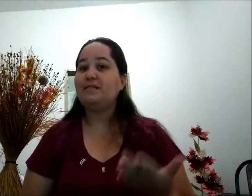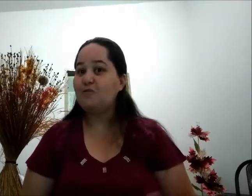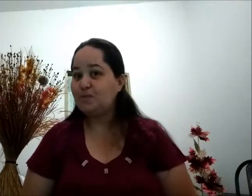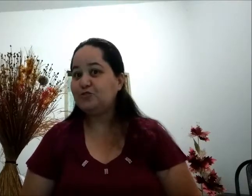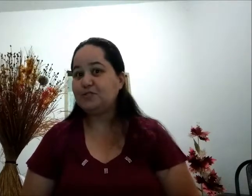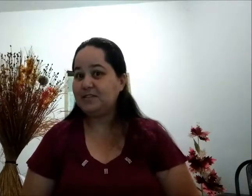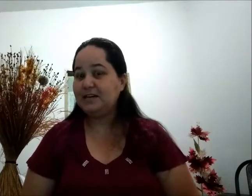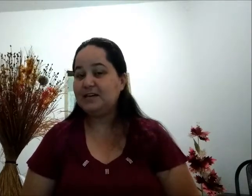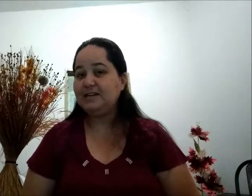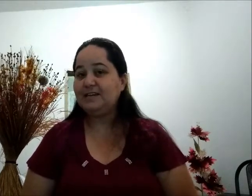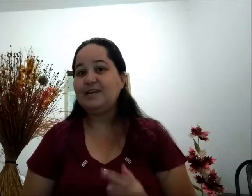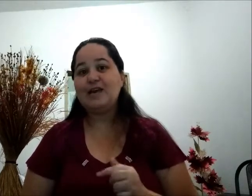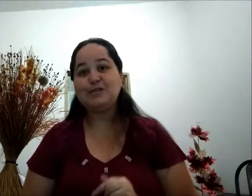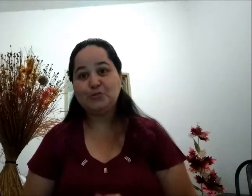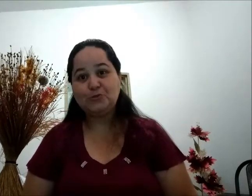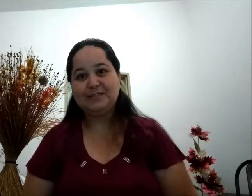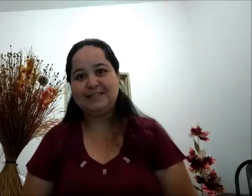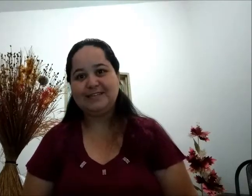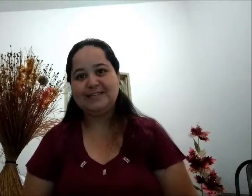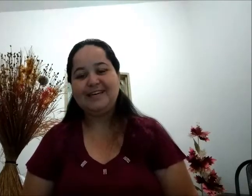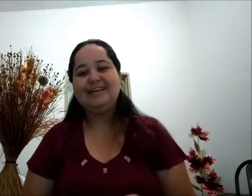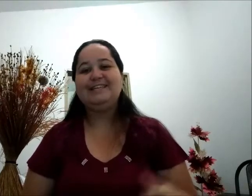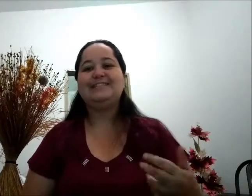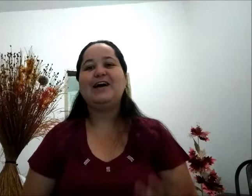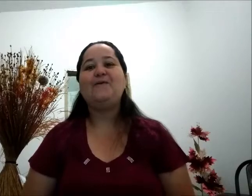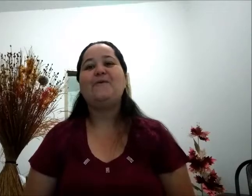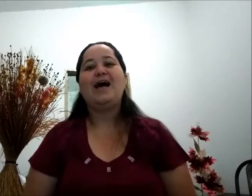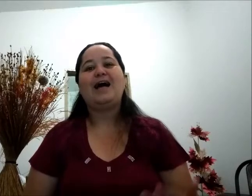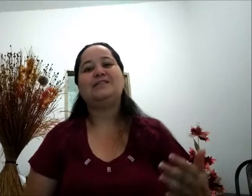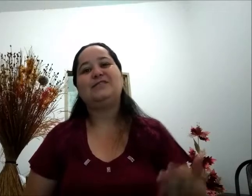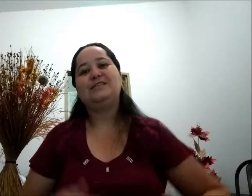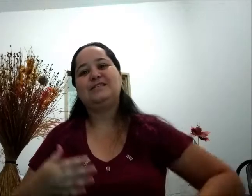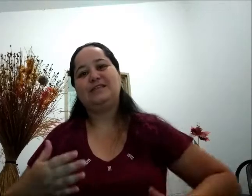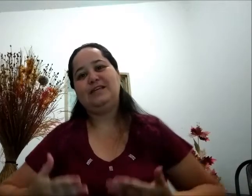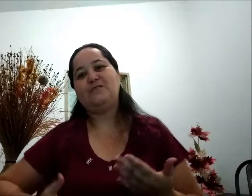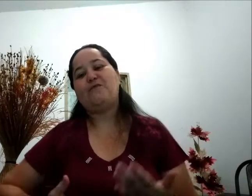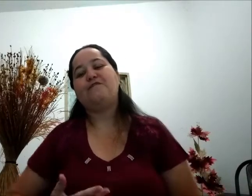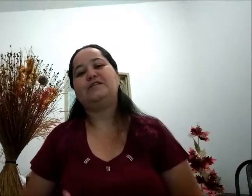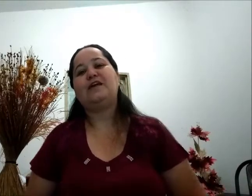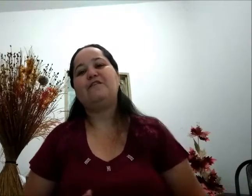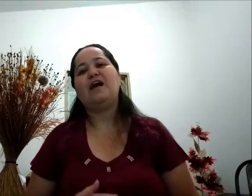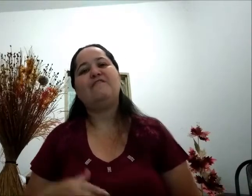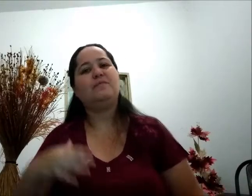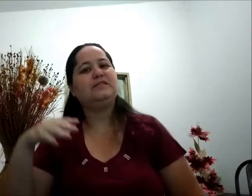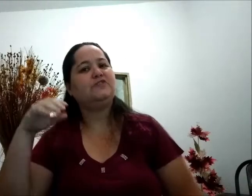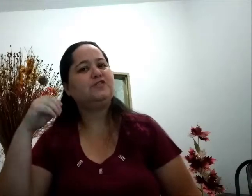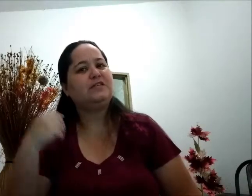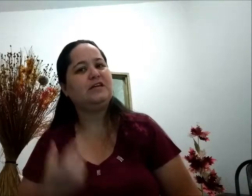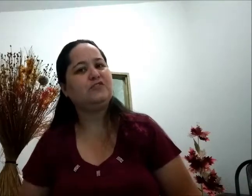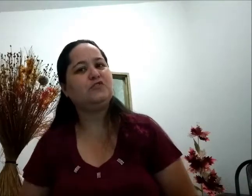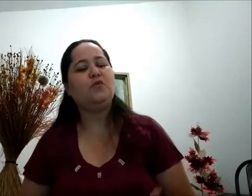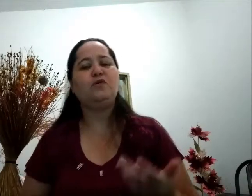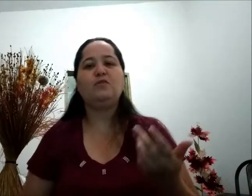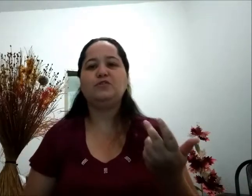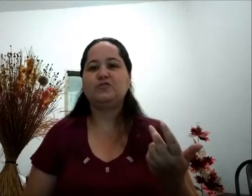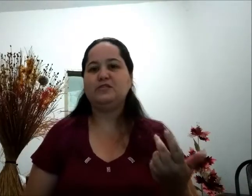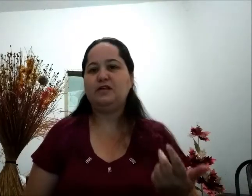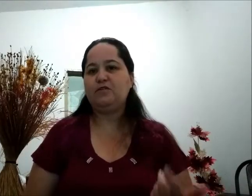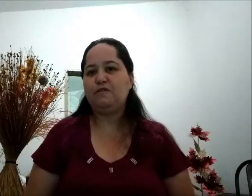uma Josiane que é surda. Então, às vezes iam conversar, ficava, mas é a Josiane surda ou a Josiane